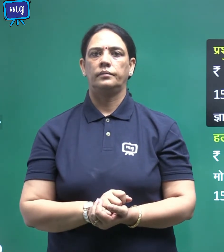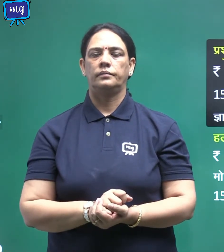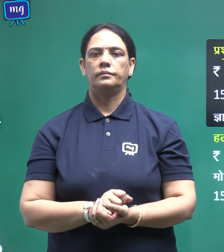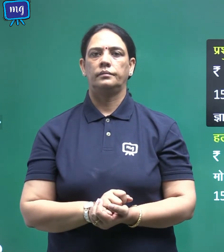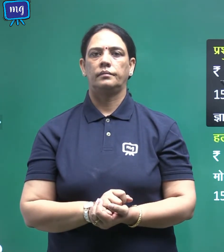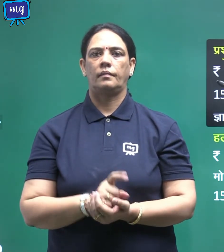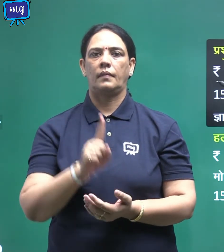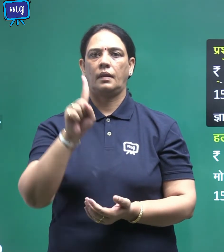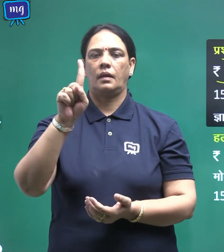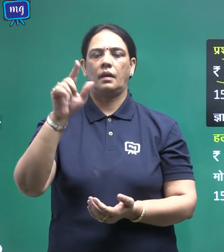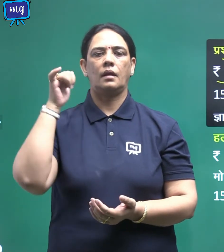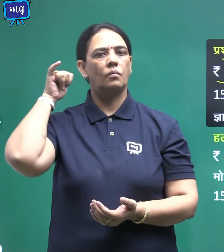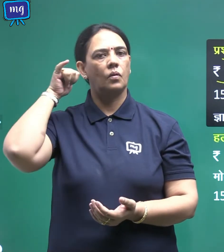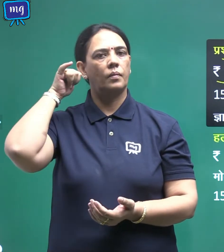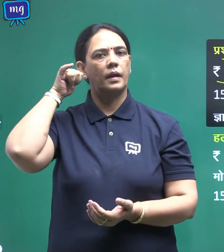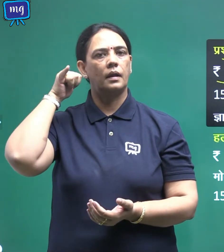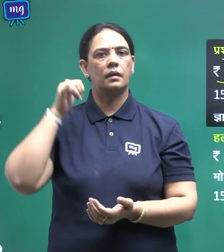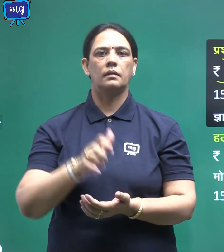एक मोबाइल